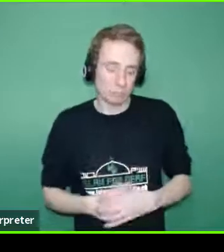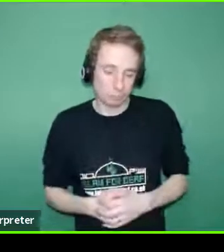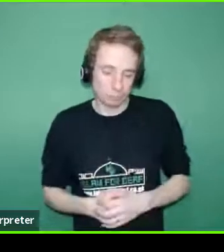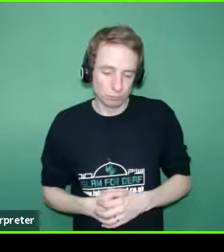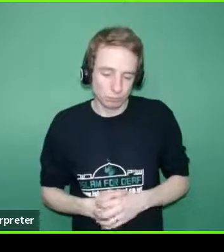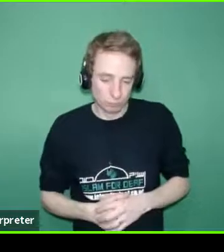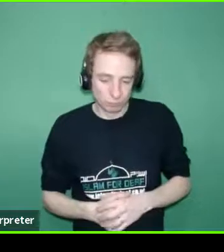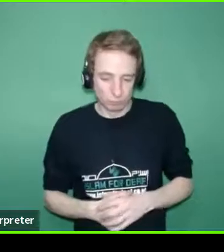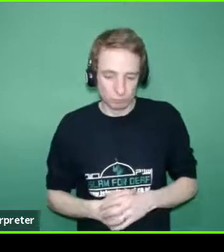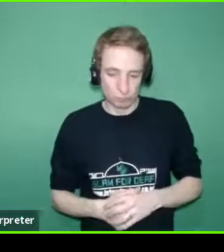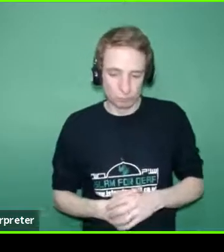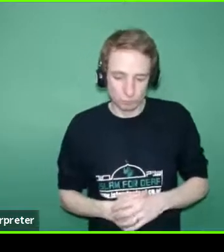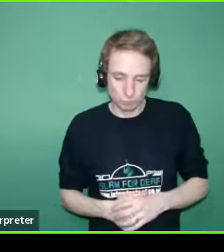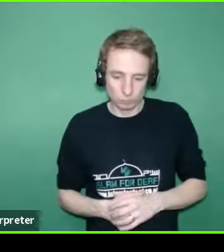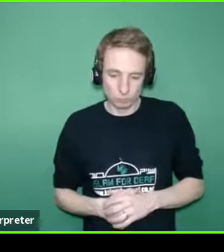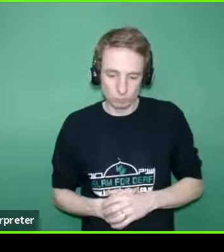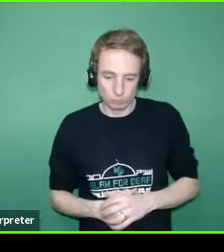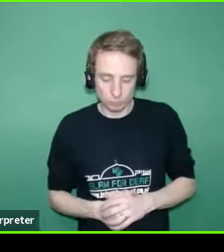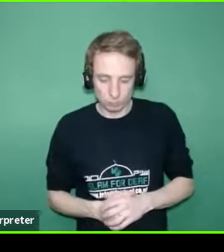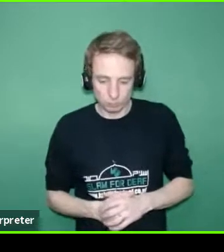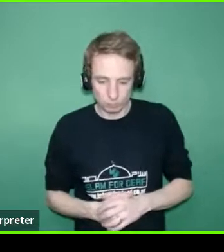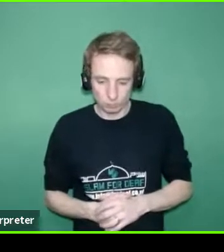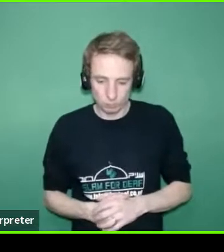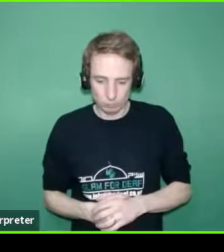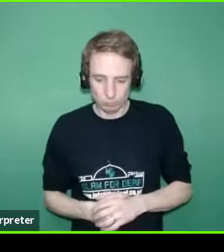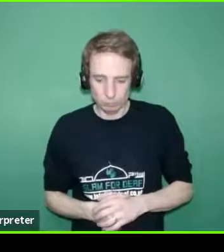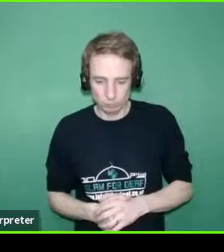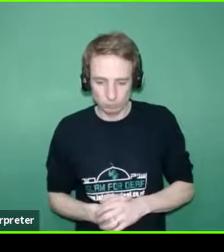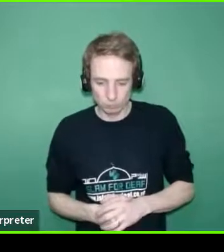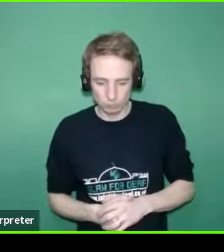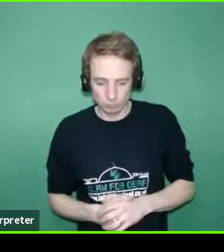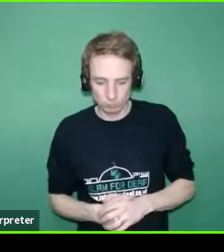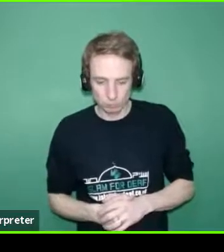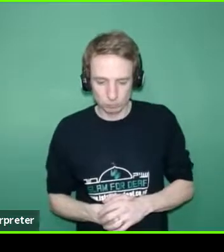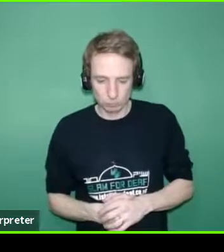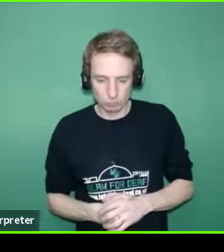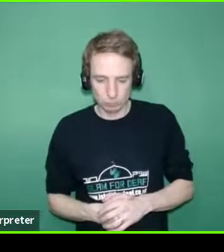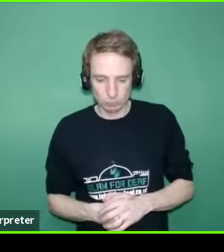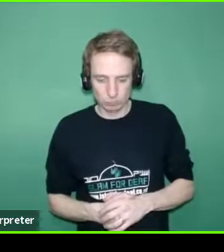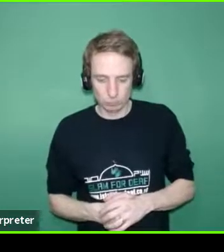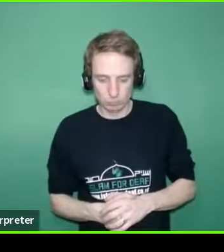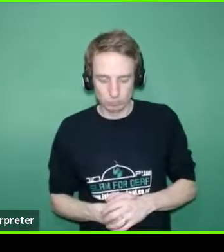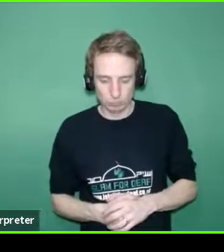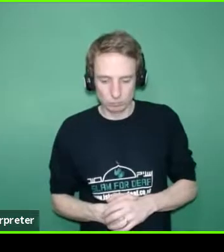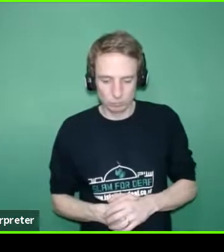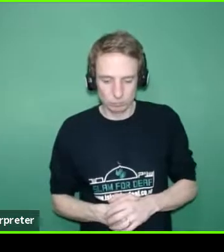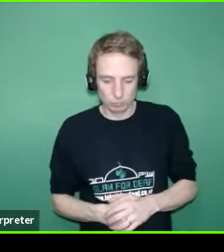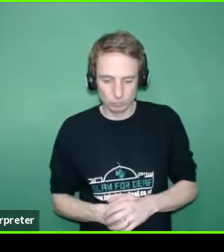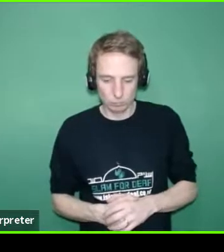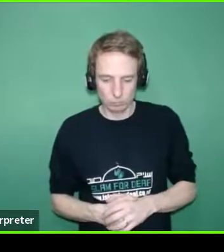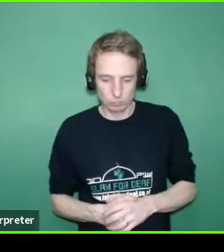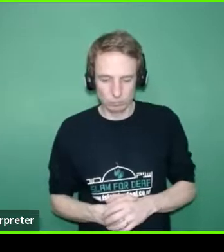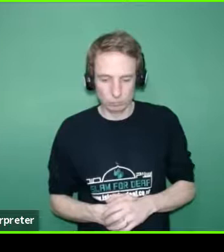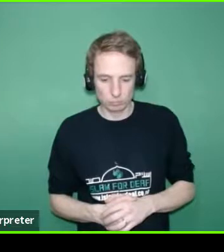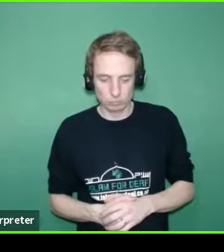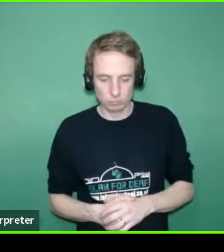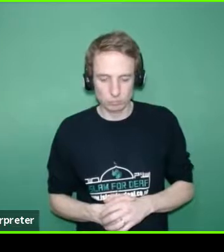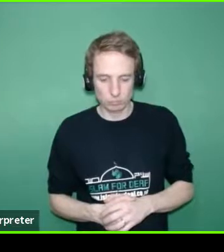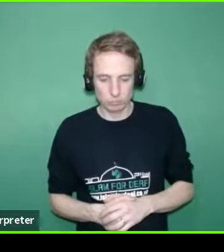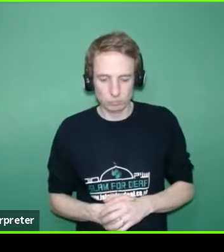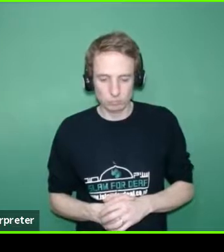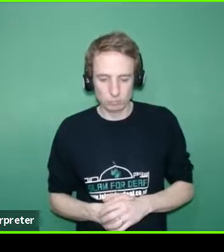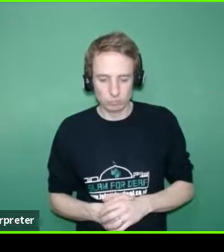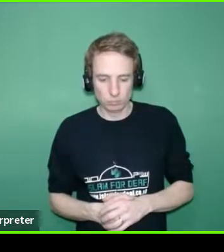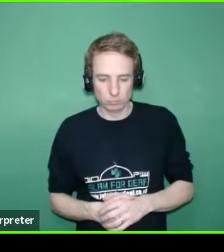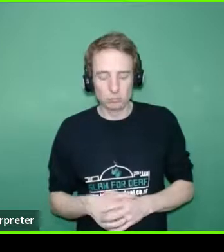قال يفصل بين كل ركعتين بتسليمة. نعم. And then they break each 2